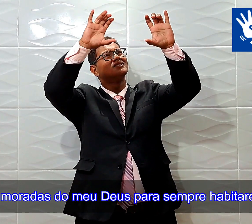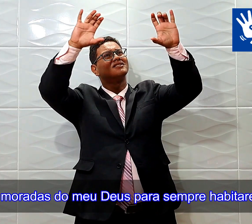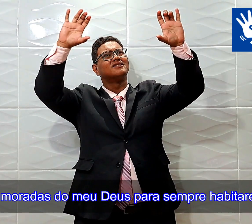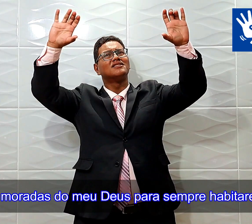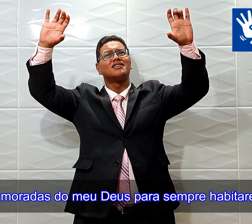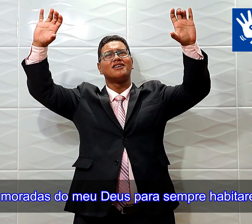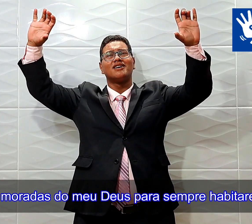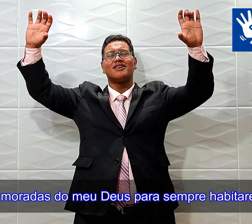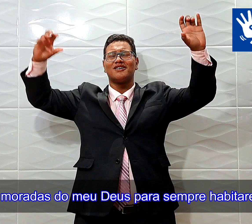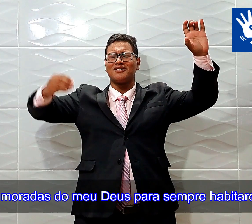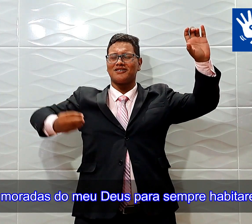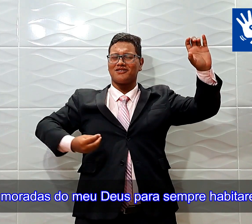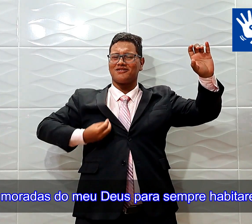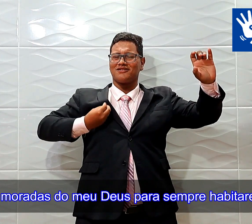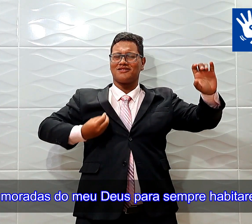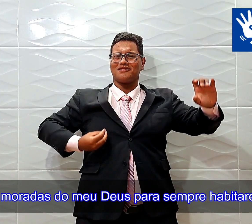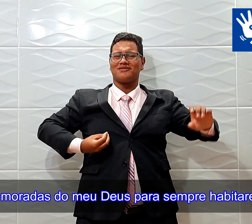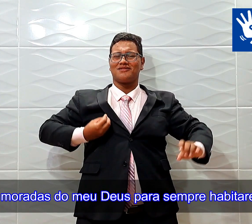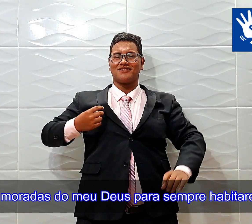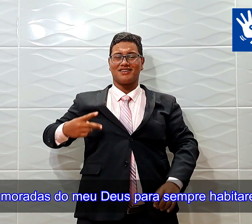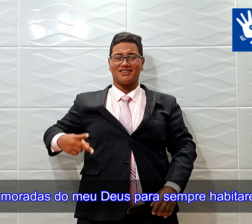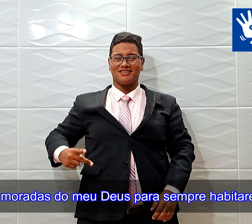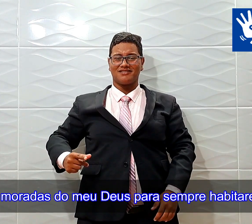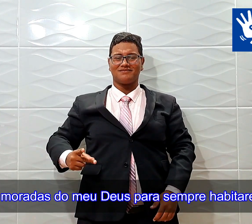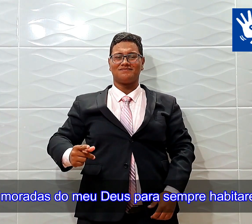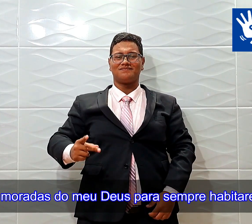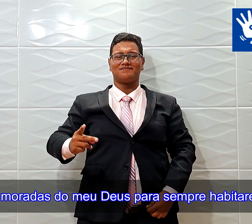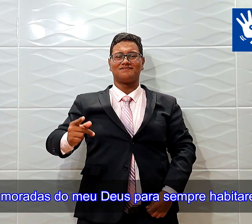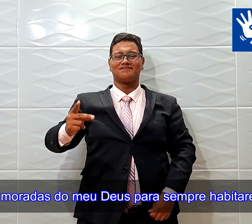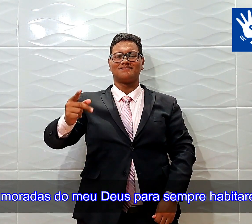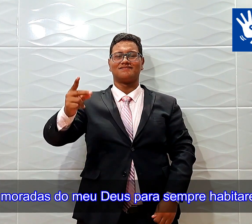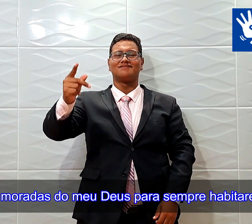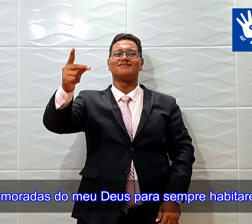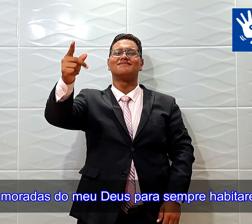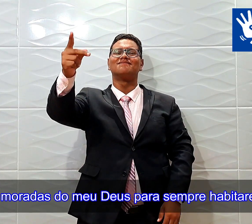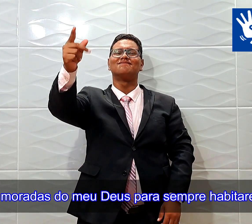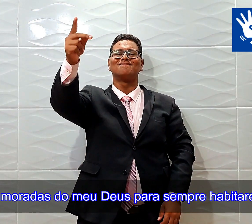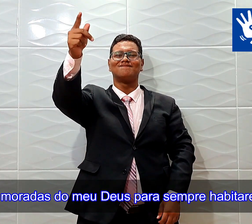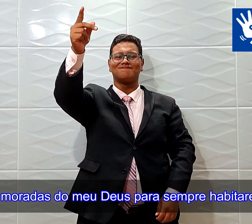do meu Deus, para sempre